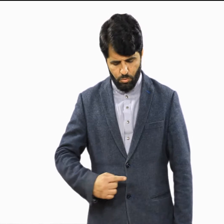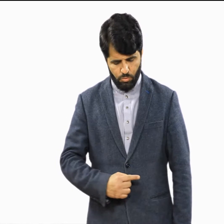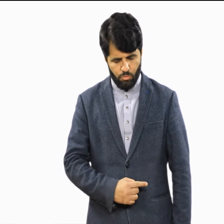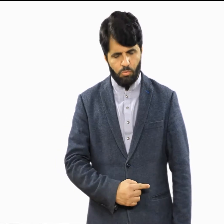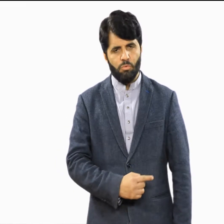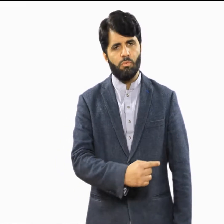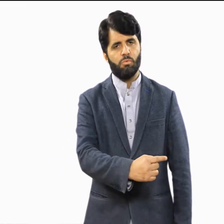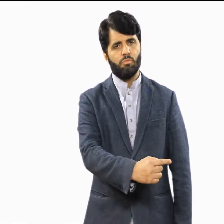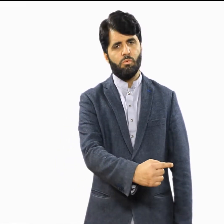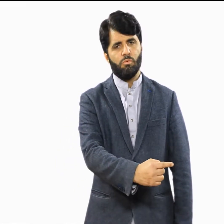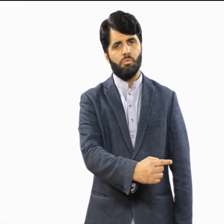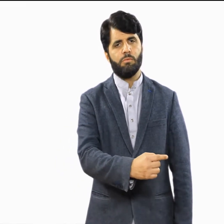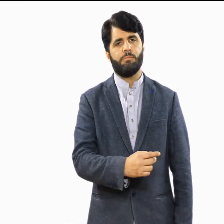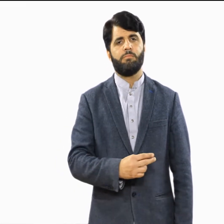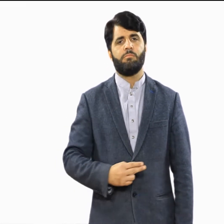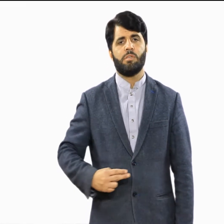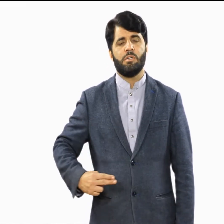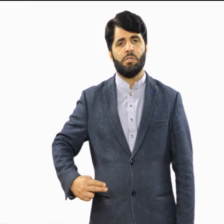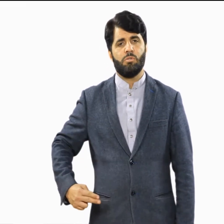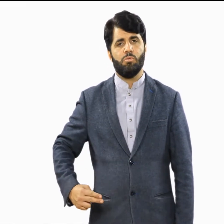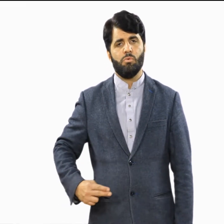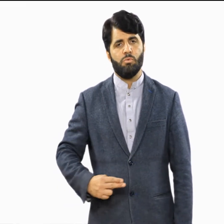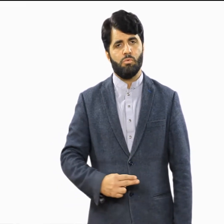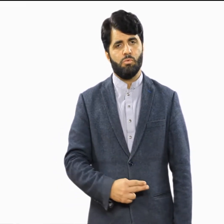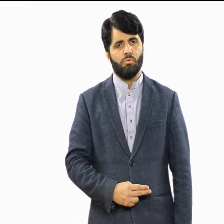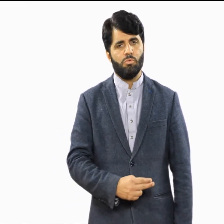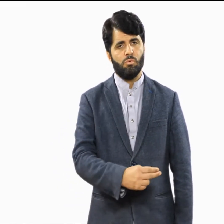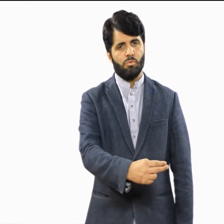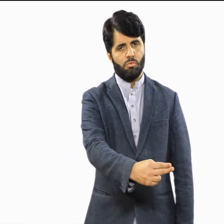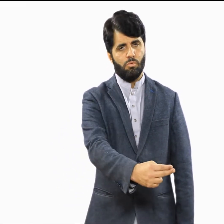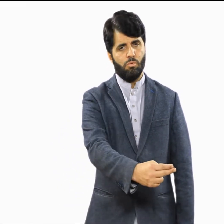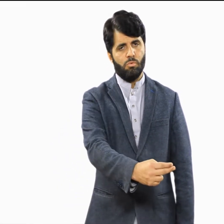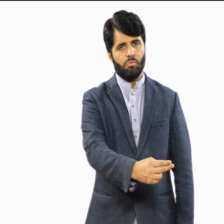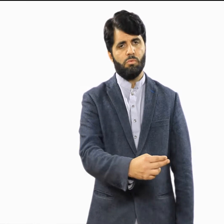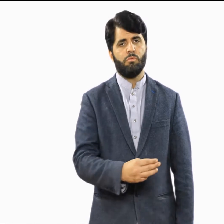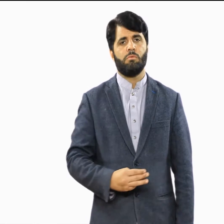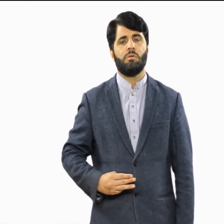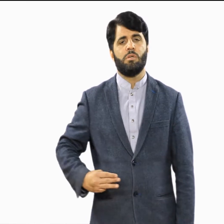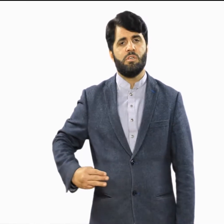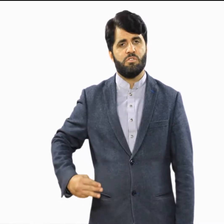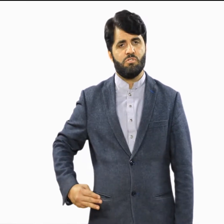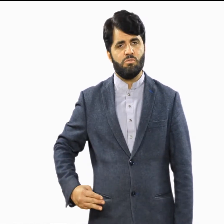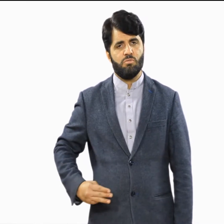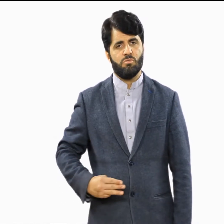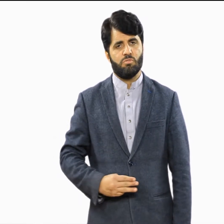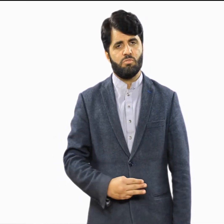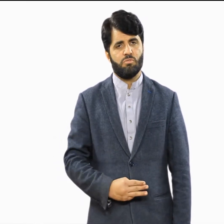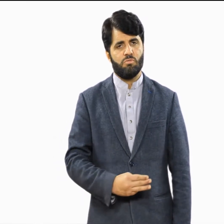زو زو تو دو توو زو سو